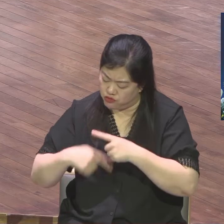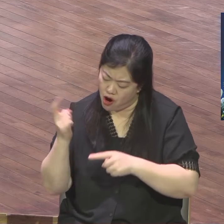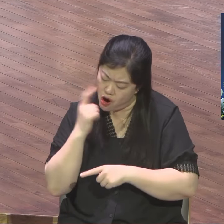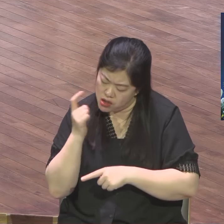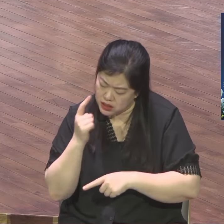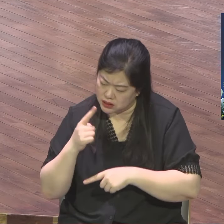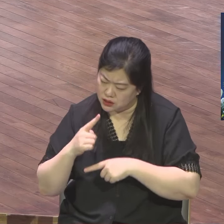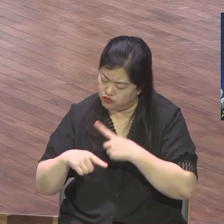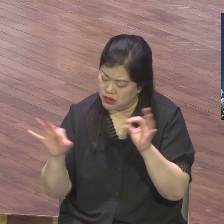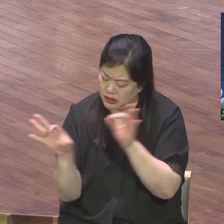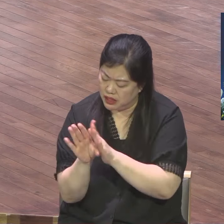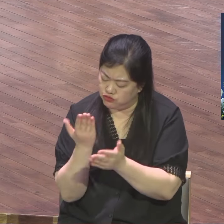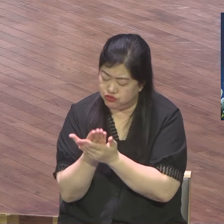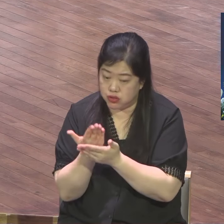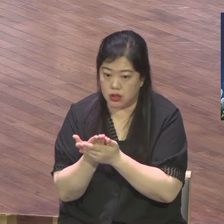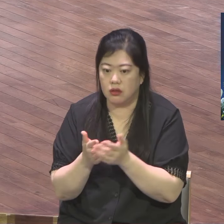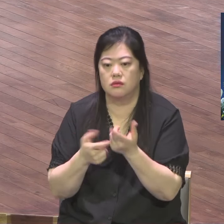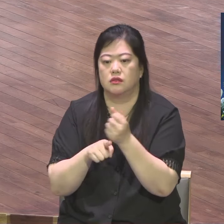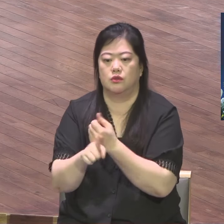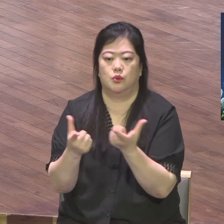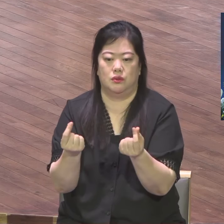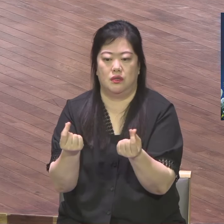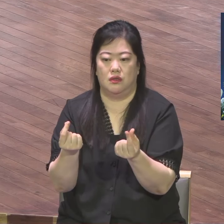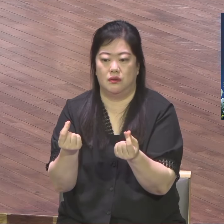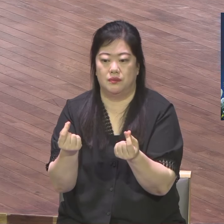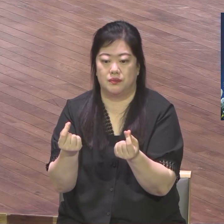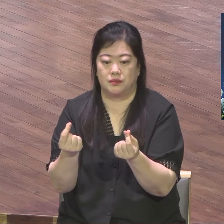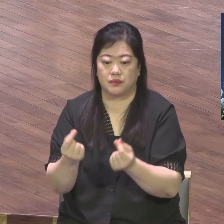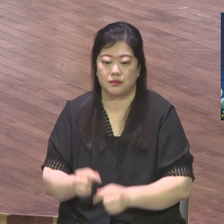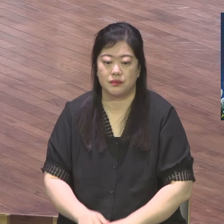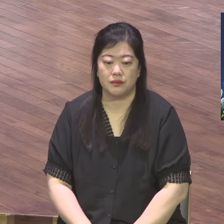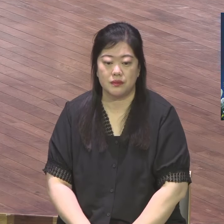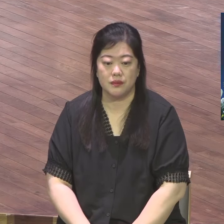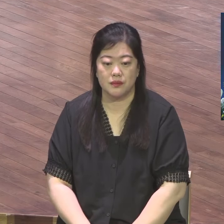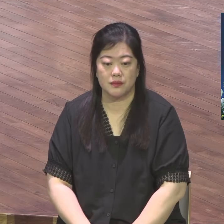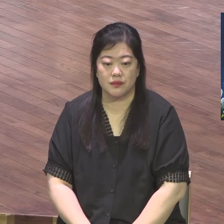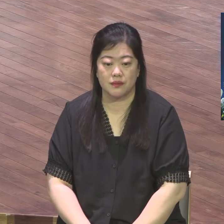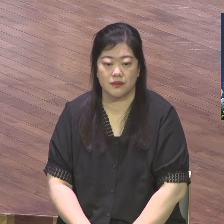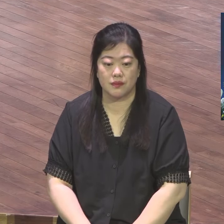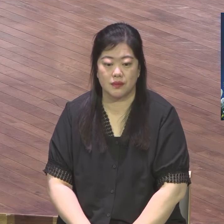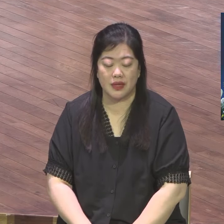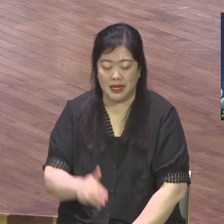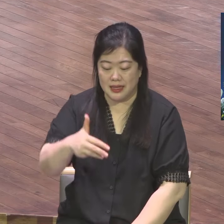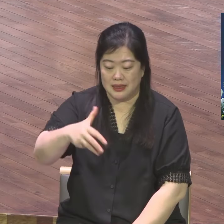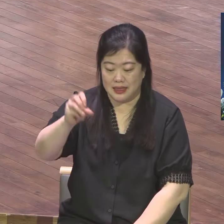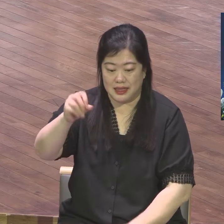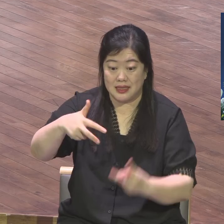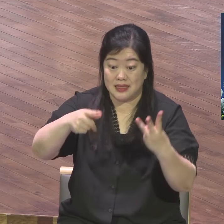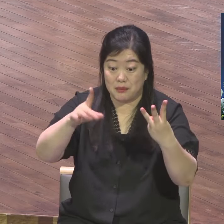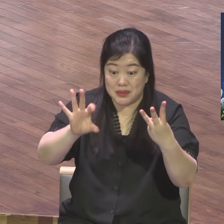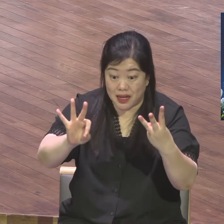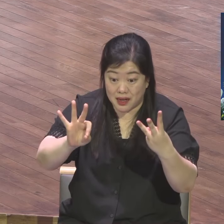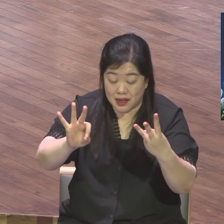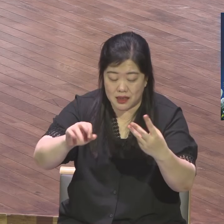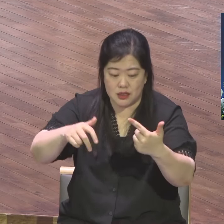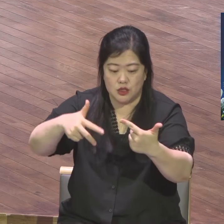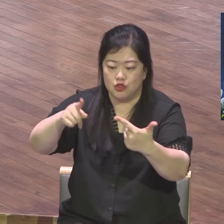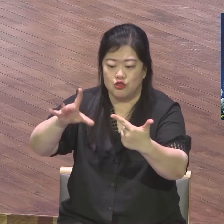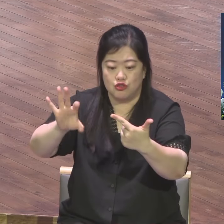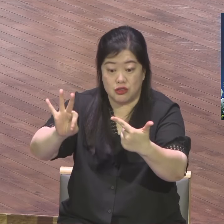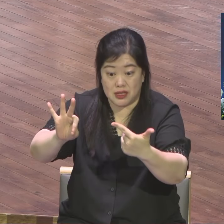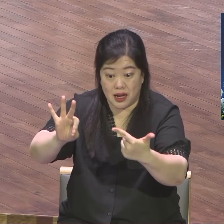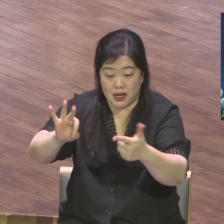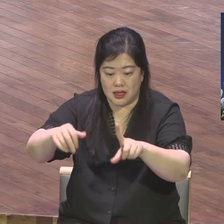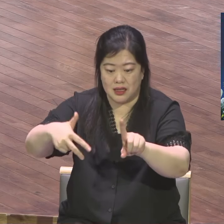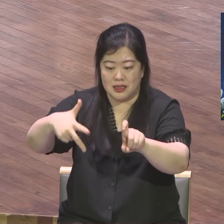말씀만 붙들게 해달라고. 창세기 3장의 자기 중심, 창세기 6장의 물질 중심, 창세기 11장의 세상